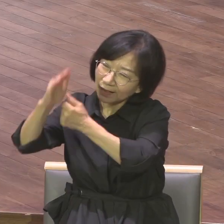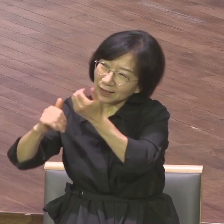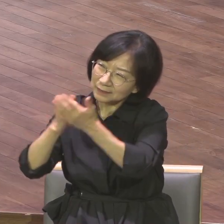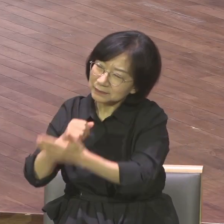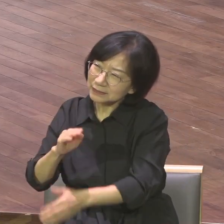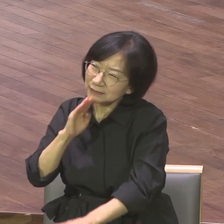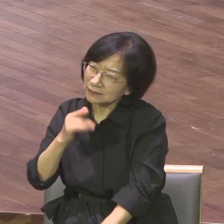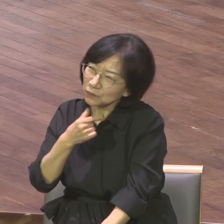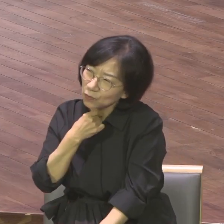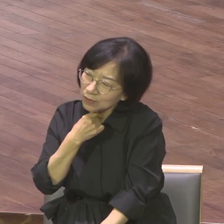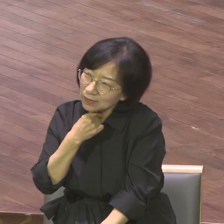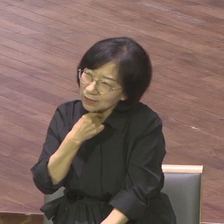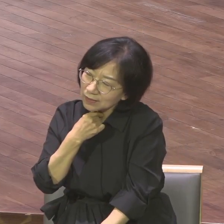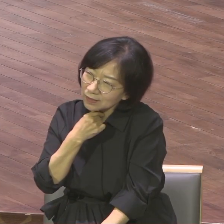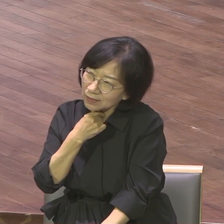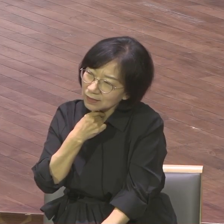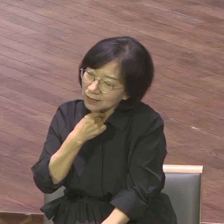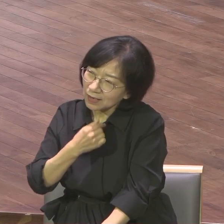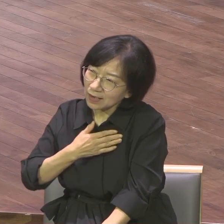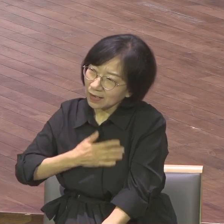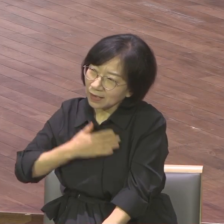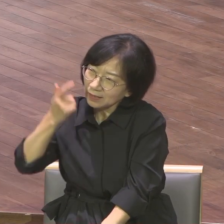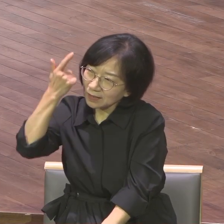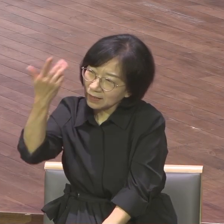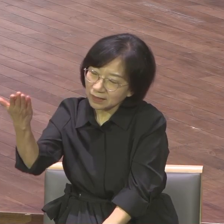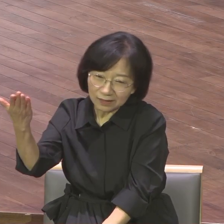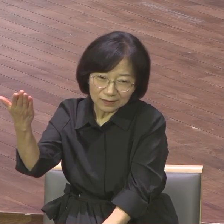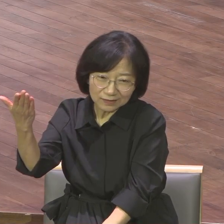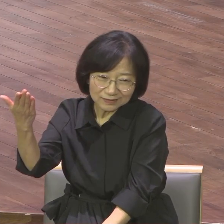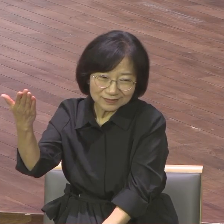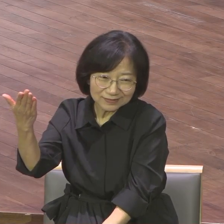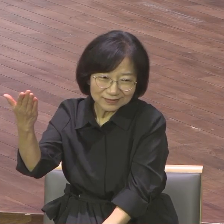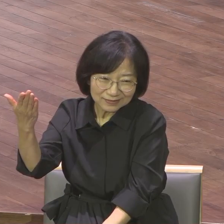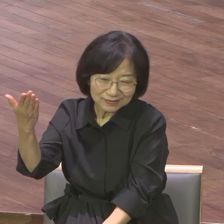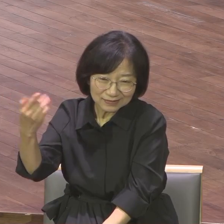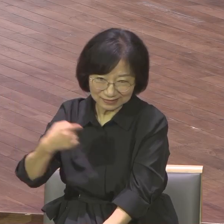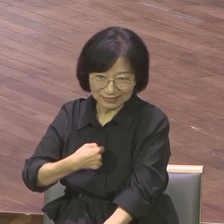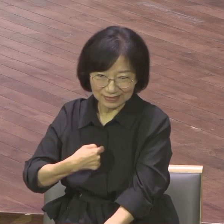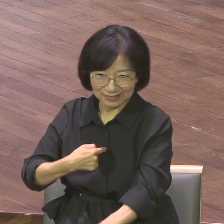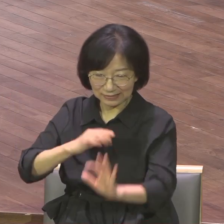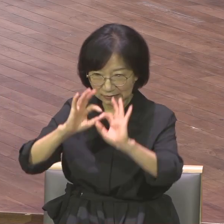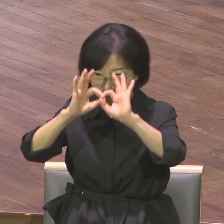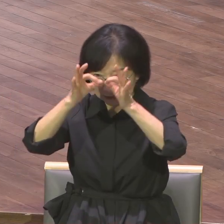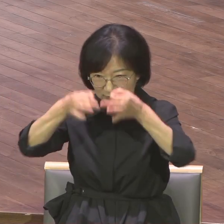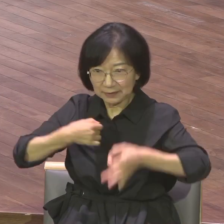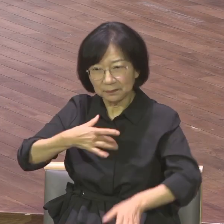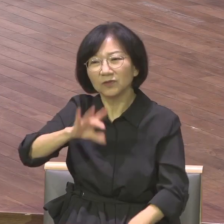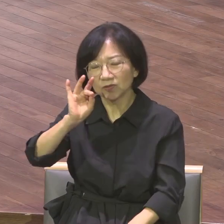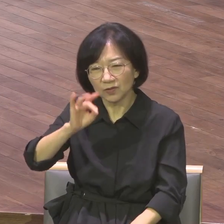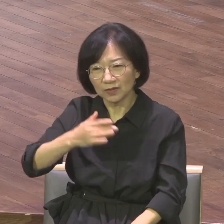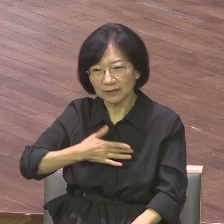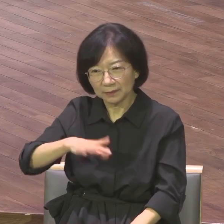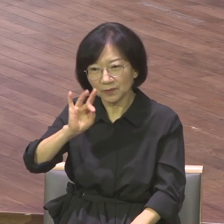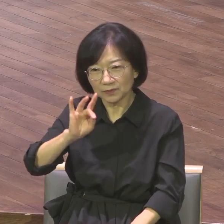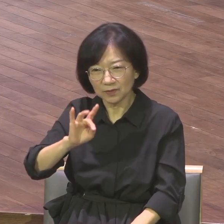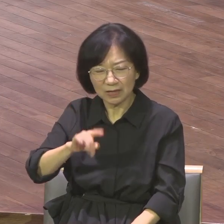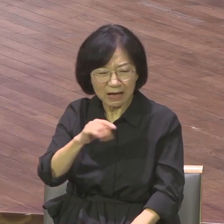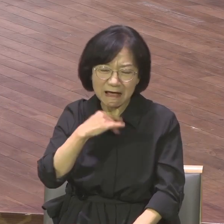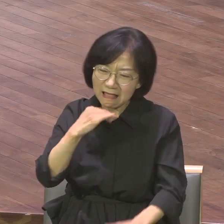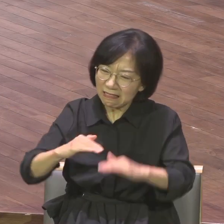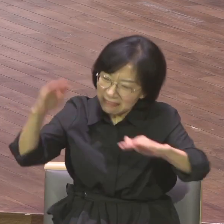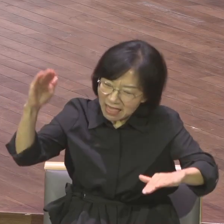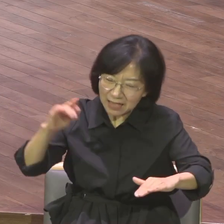얼마나 이해하고 받아들이고 있는지를 점검하는 것이 먼저 이루어져야 한다.